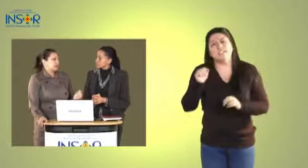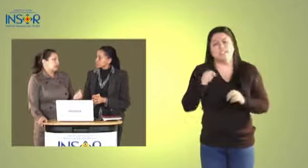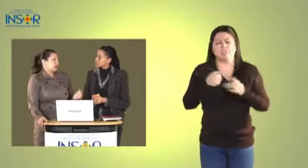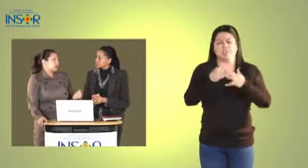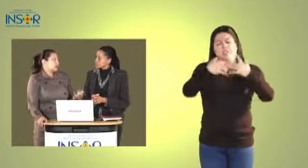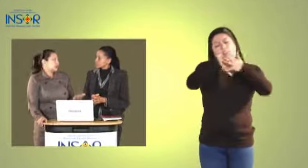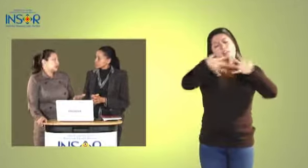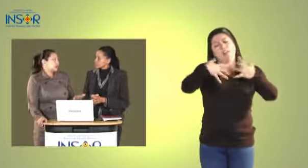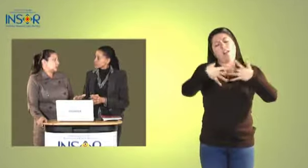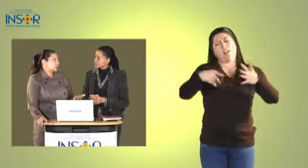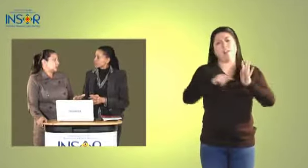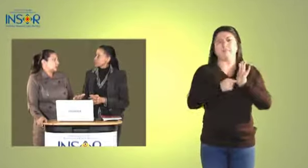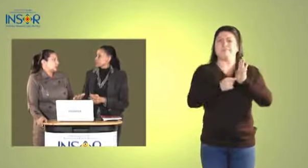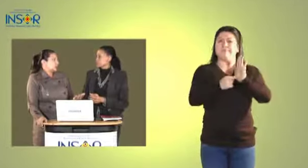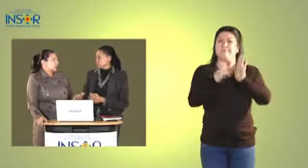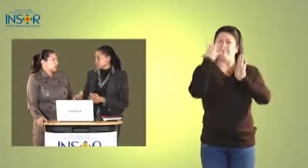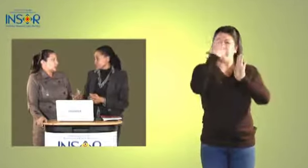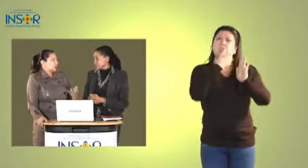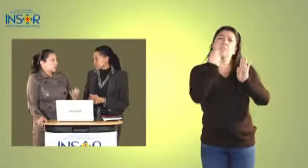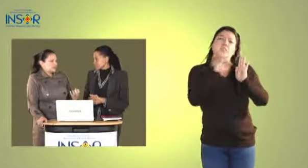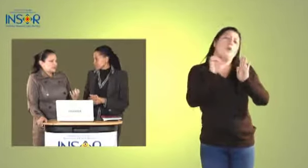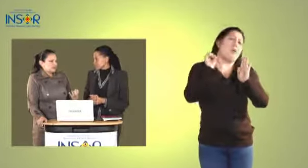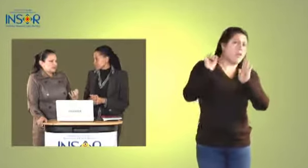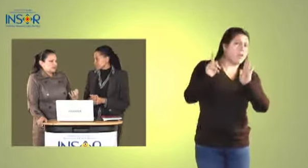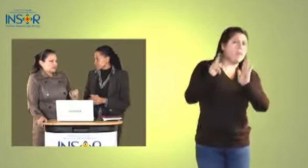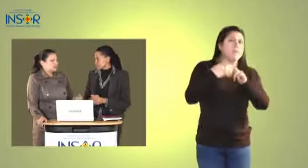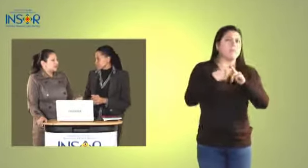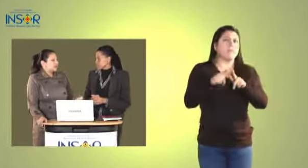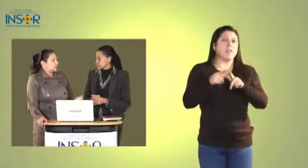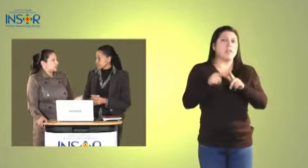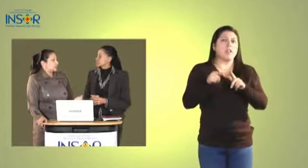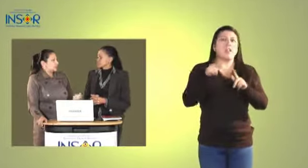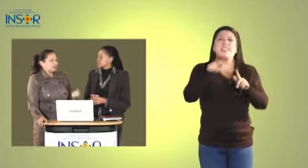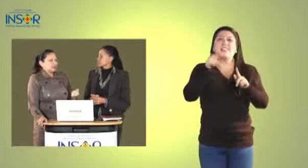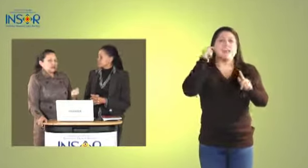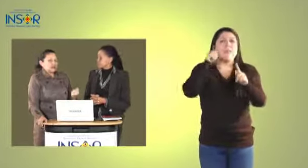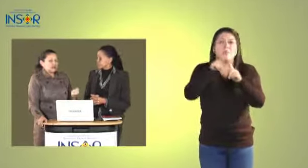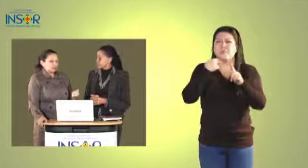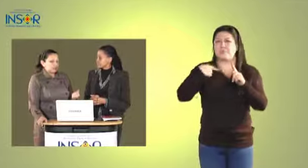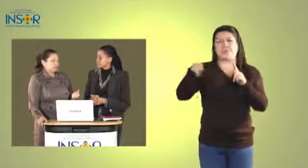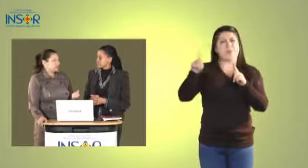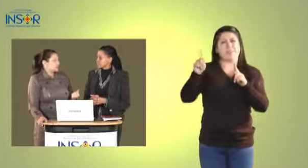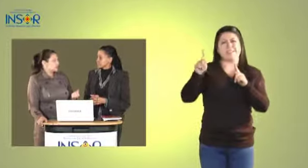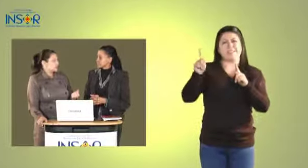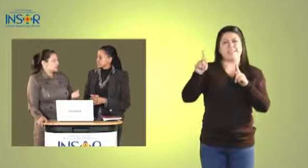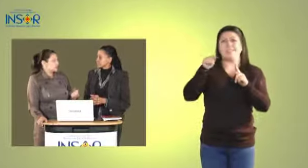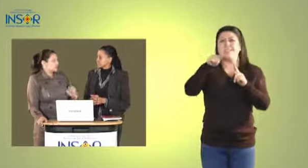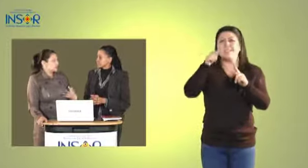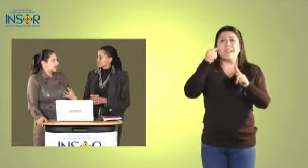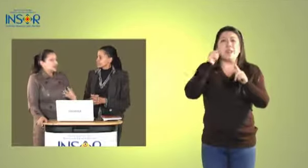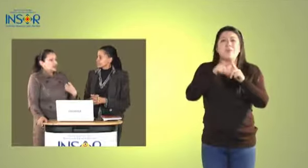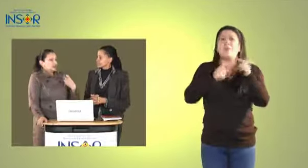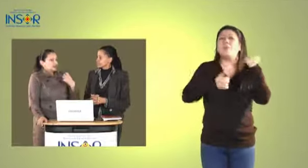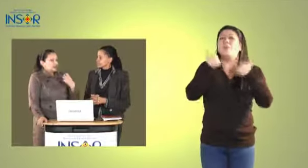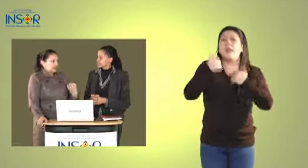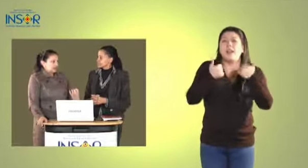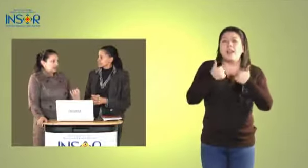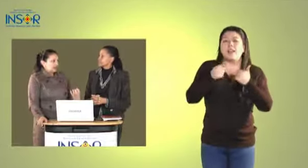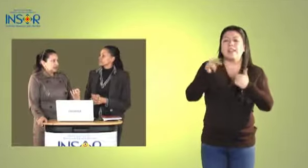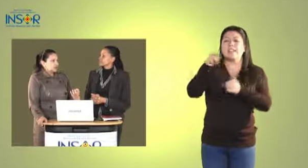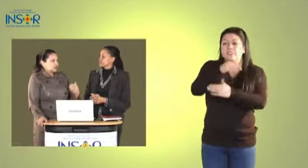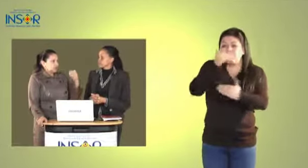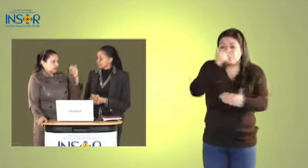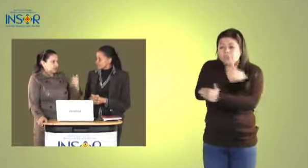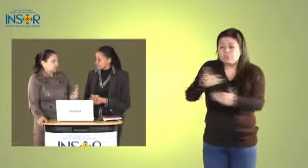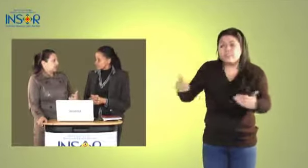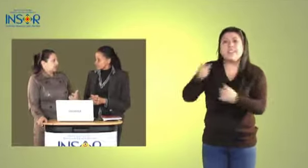estéticamente bien presentado es un texto bonito, pero no es el sentido, no es el objetivo en ese momento, es que de verdad entiendan